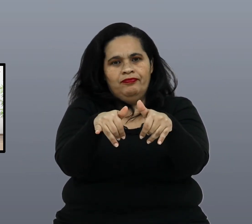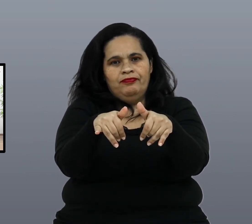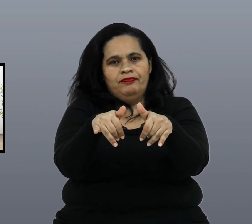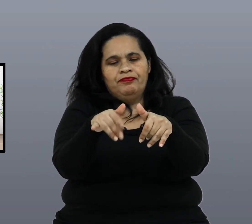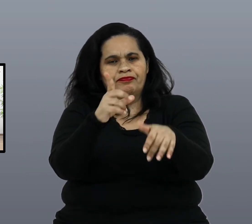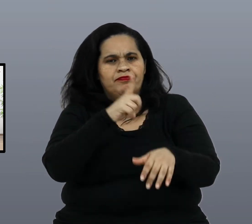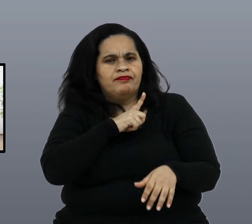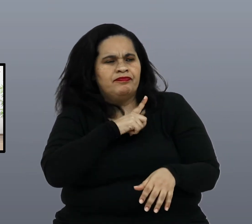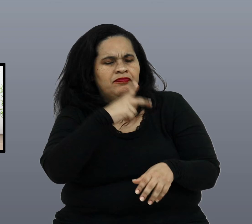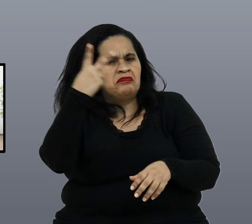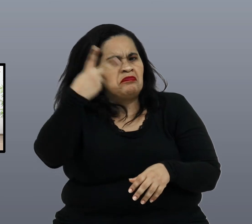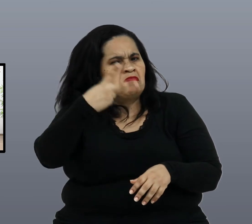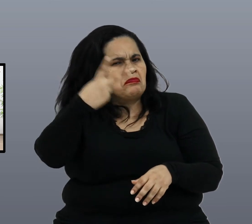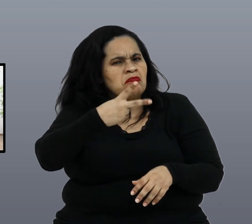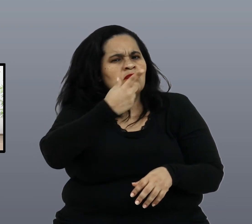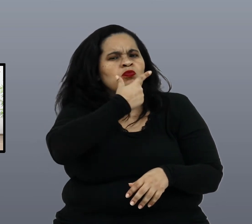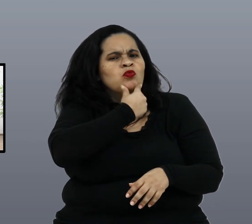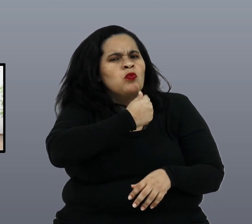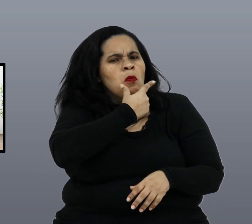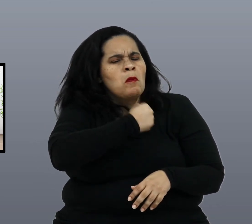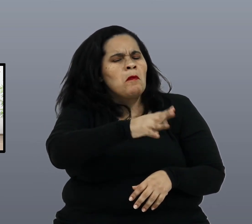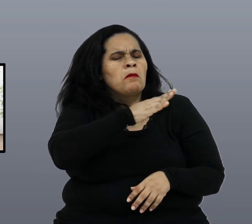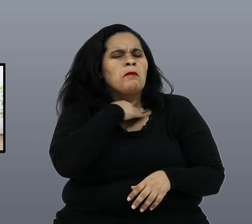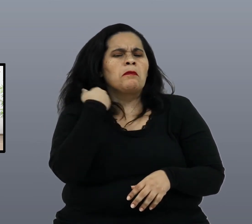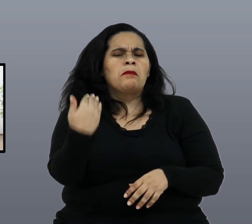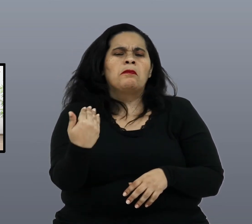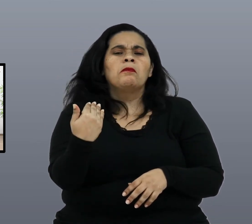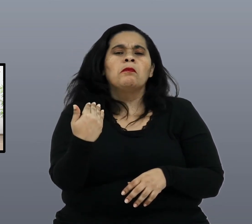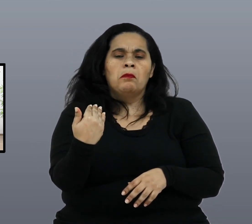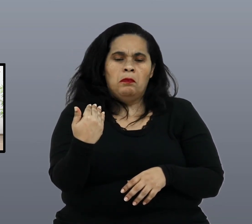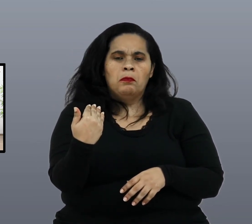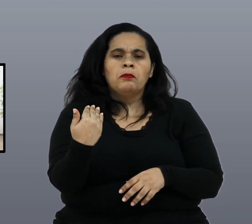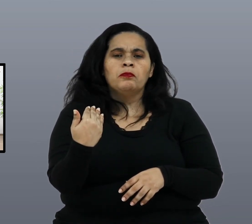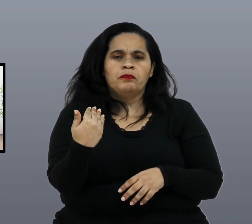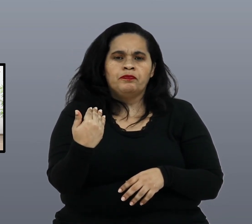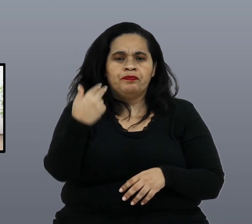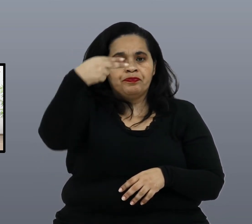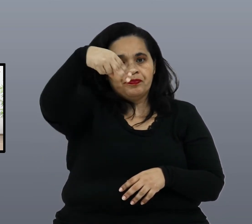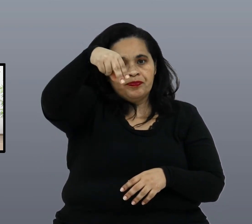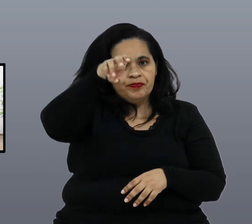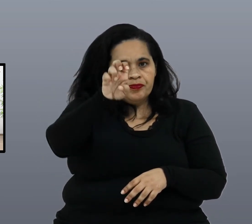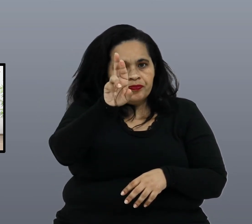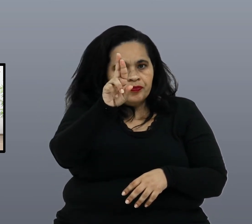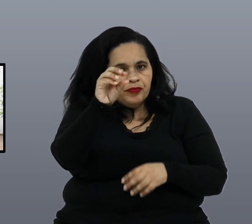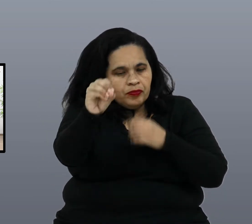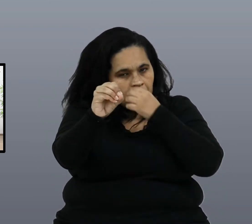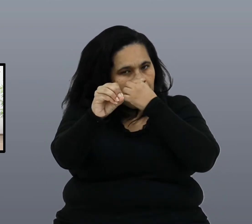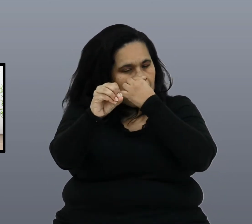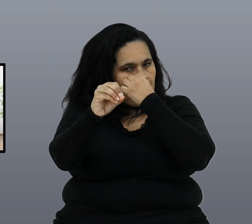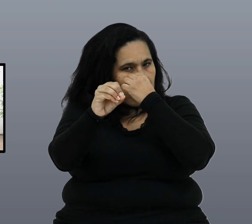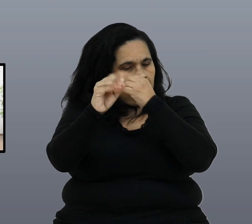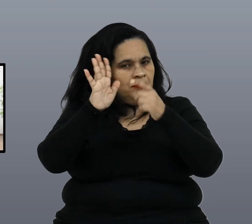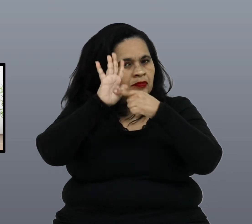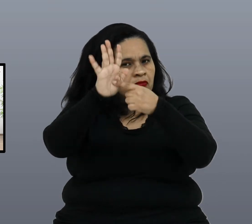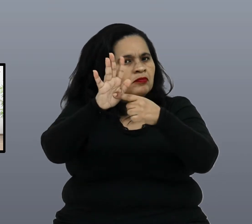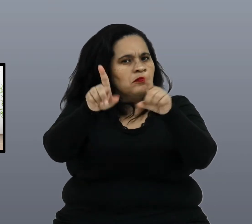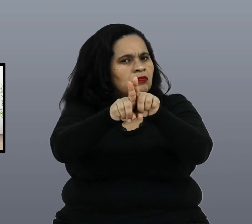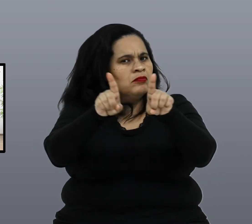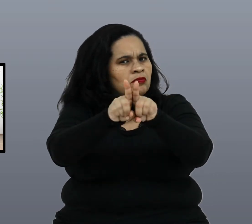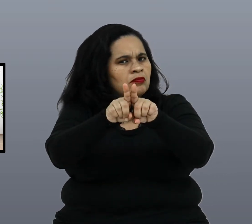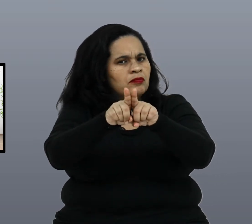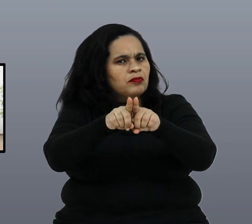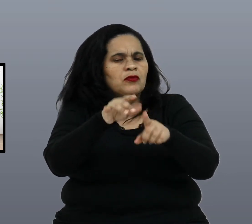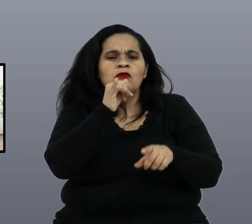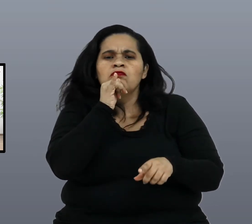temos 2 grandes homens de Deus que morrem no Império onde Nero era o governo. Né? Nós temos Pedro e Paulo. Pedro